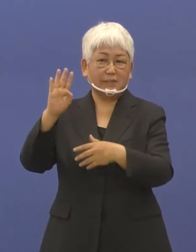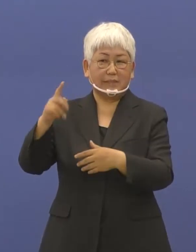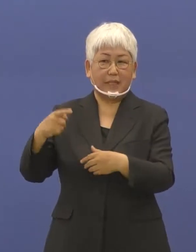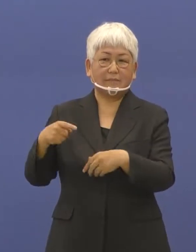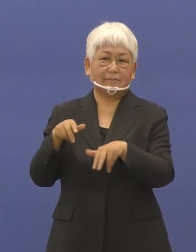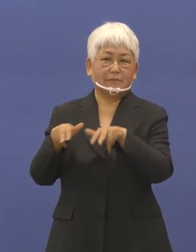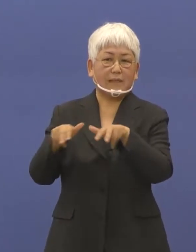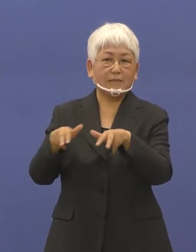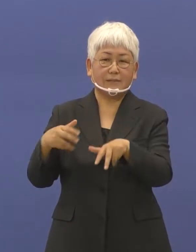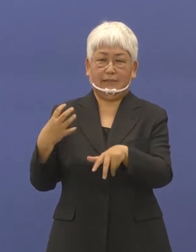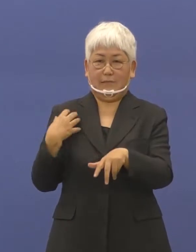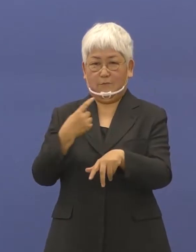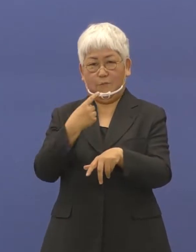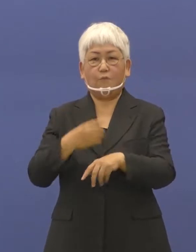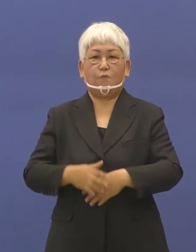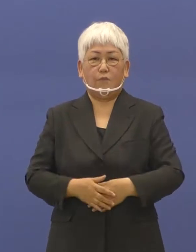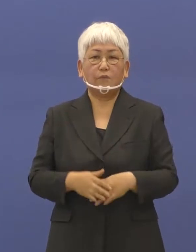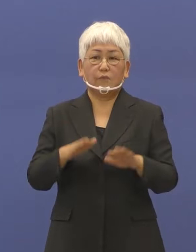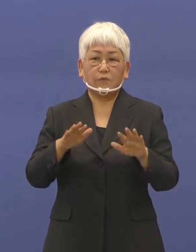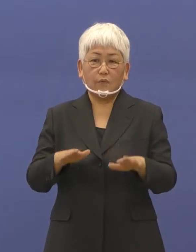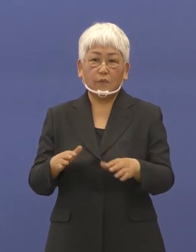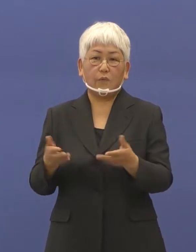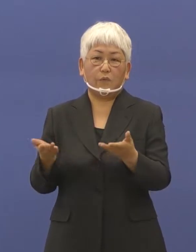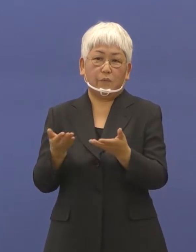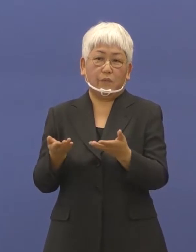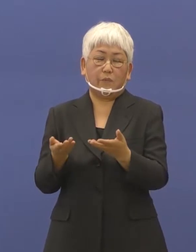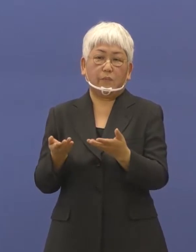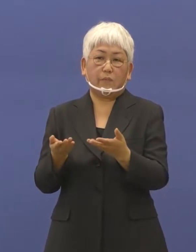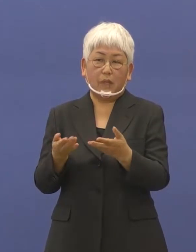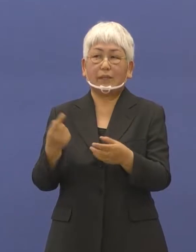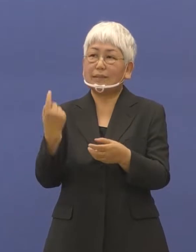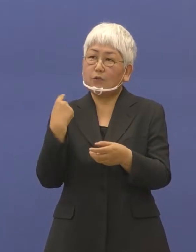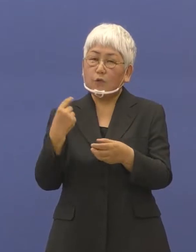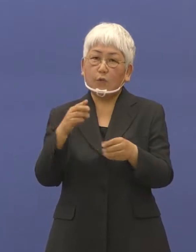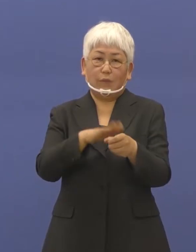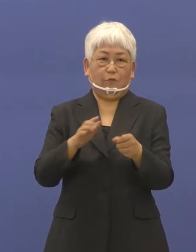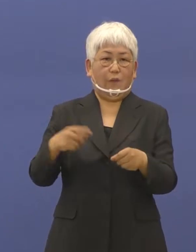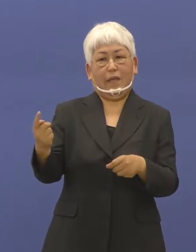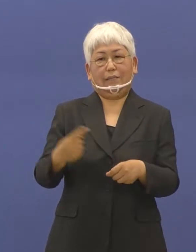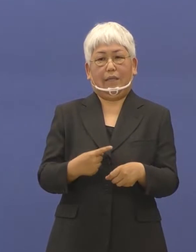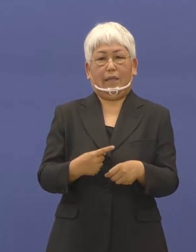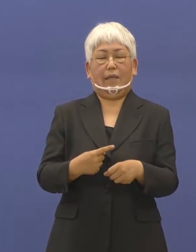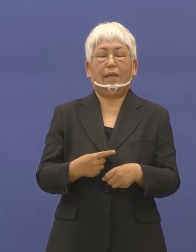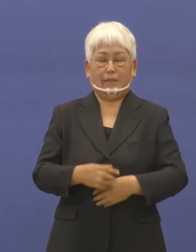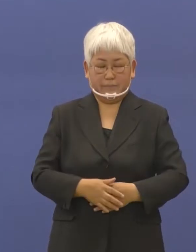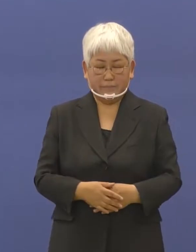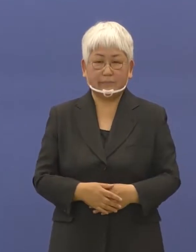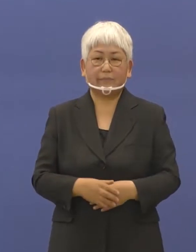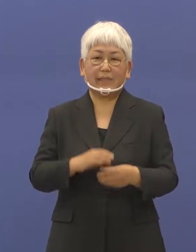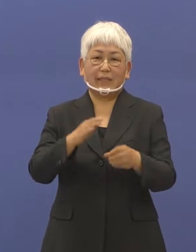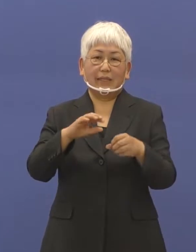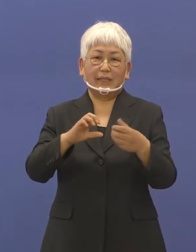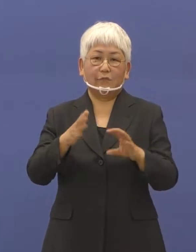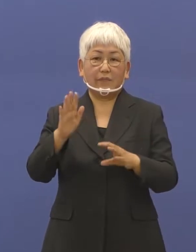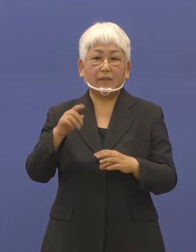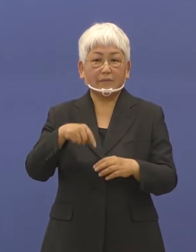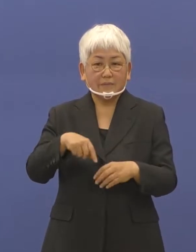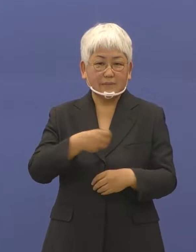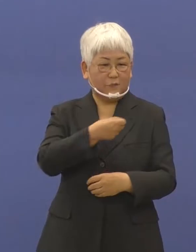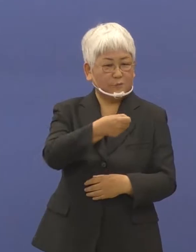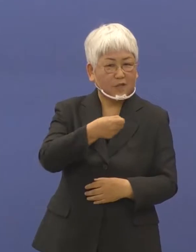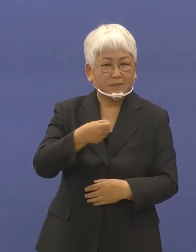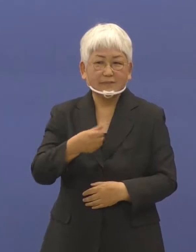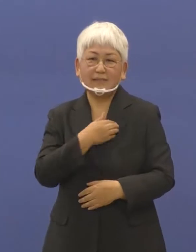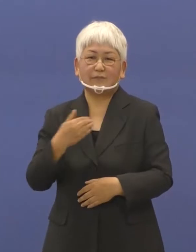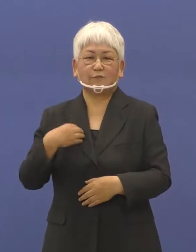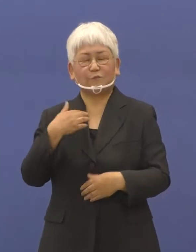担当しておりまして、この度転職して昨日盛岡に着任しました。岩手県で取材できることを大変嬉しく思